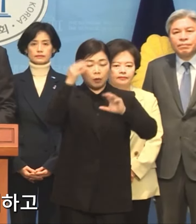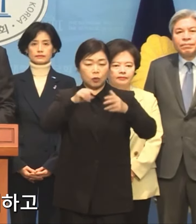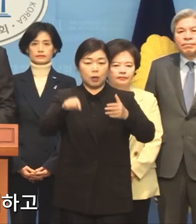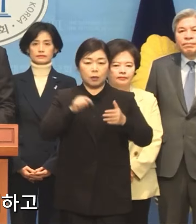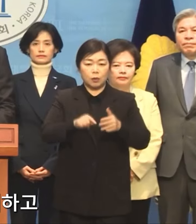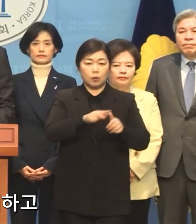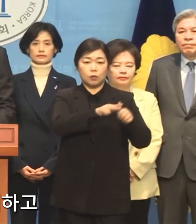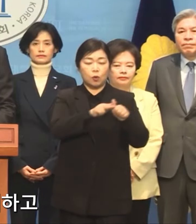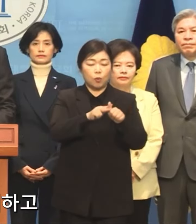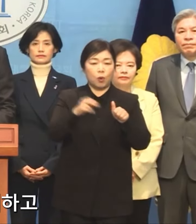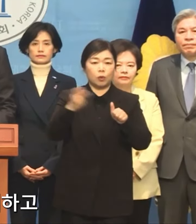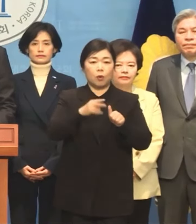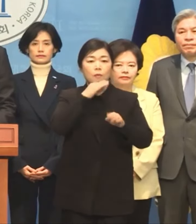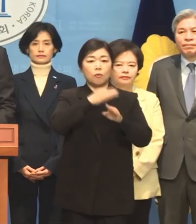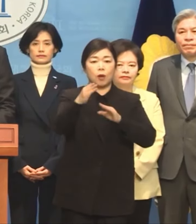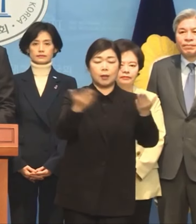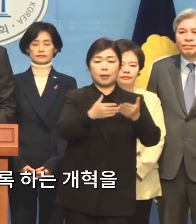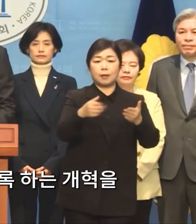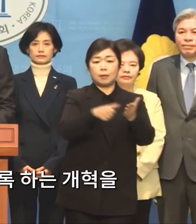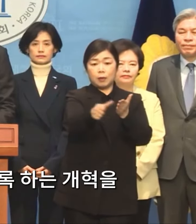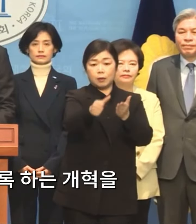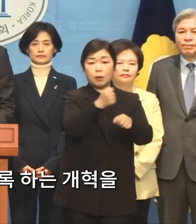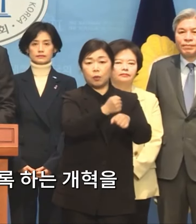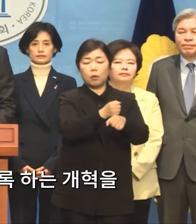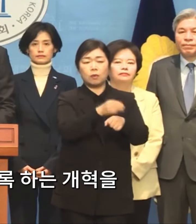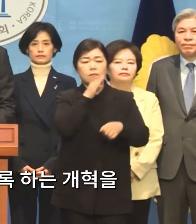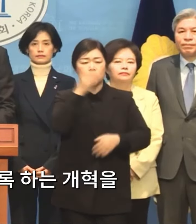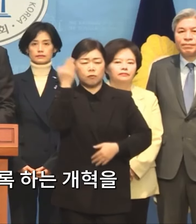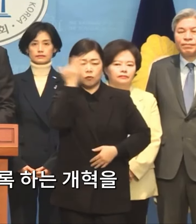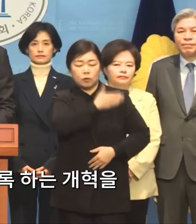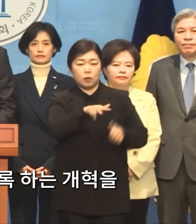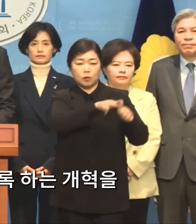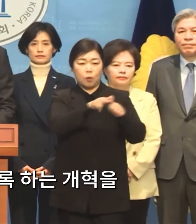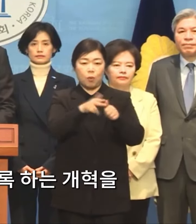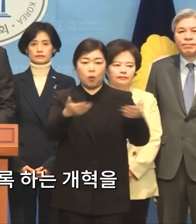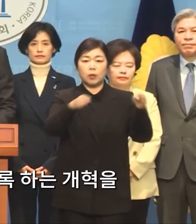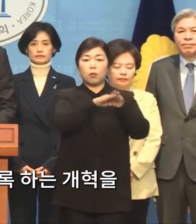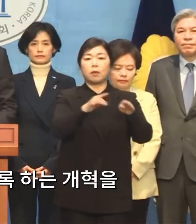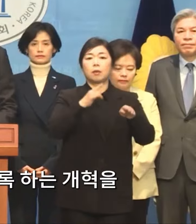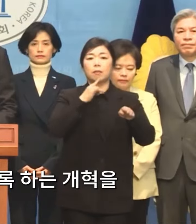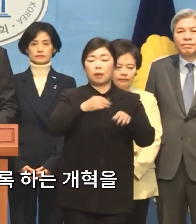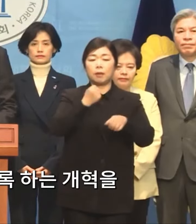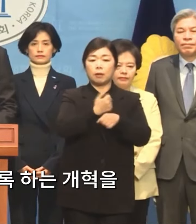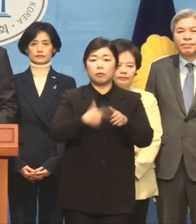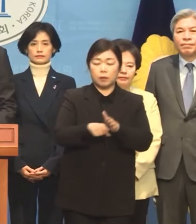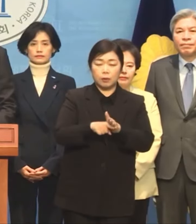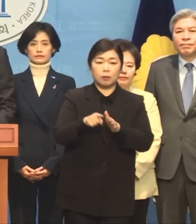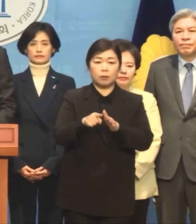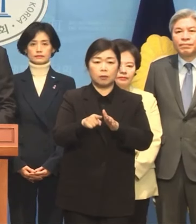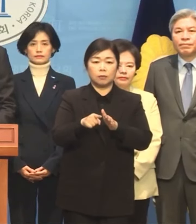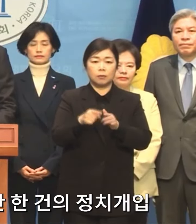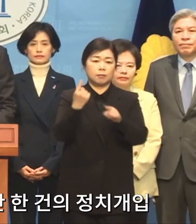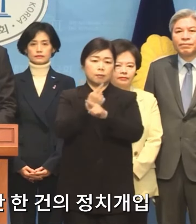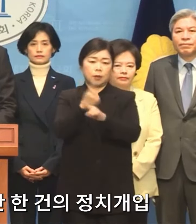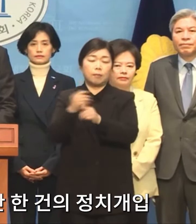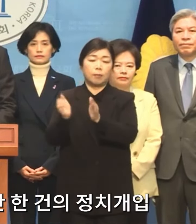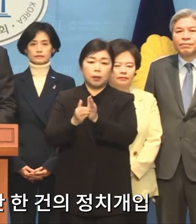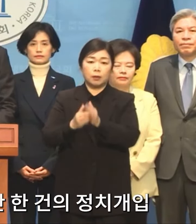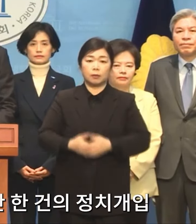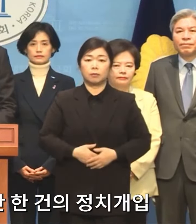대공수사 직무를 삭제하고 순수 정보기관으로 거듭나도록 하는 개혁을 이루어냈습니다